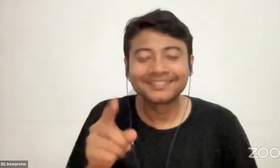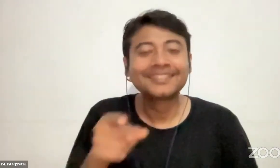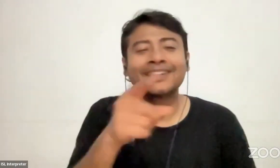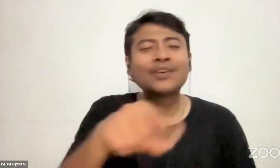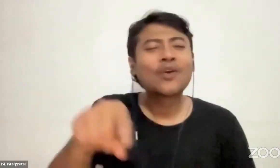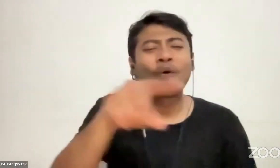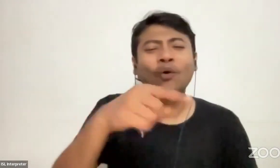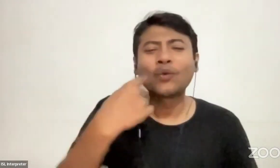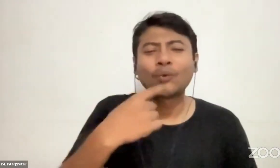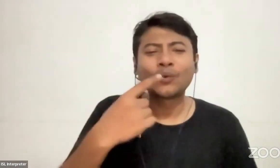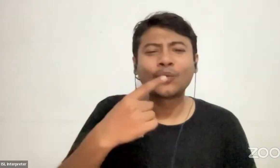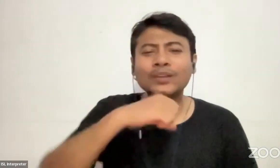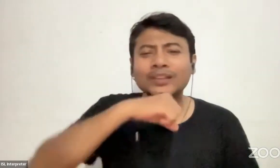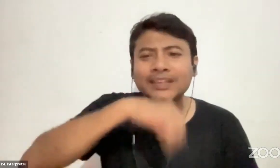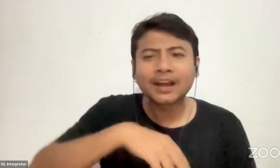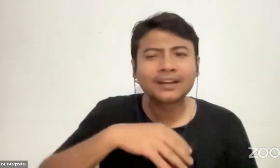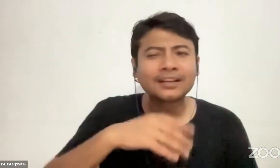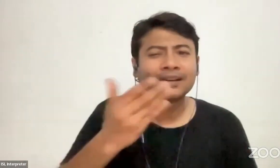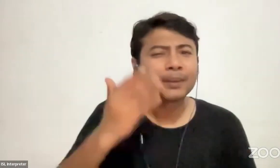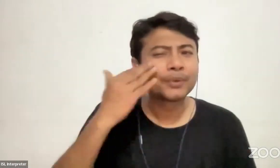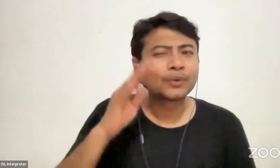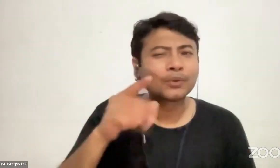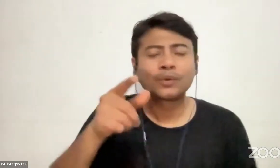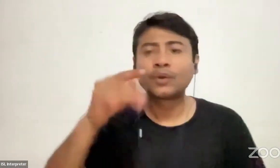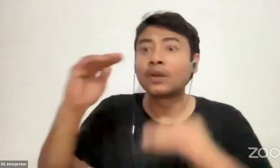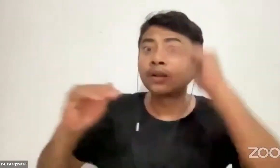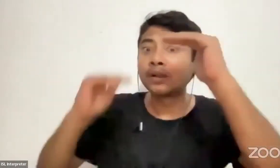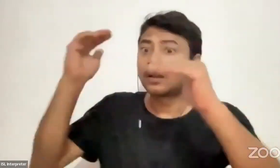लगते थे और बच्चे उनके अंदर भी उंगली डालते थे।